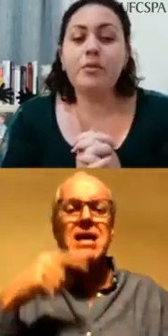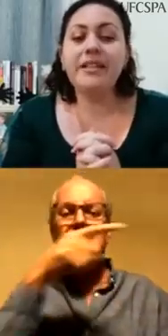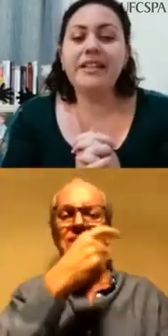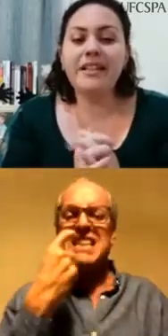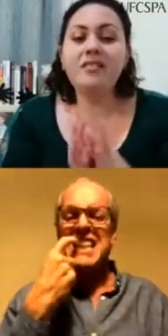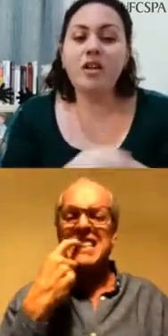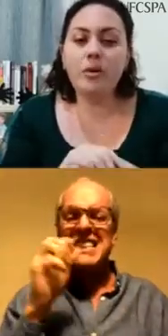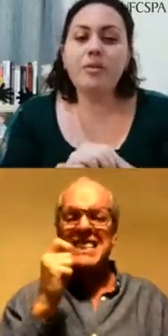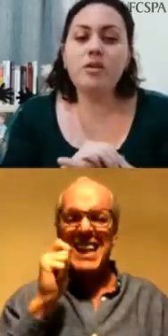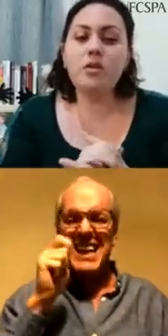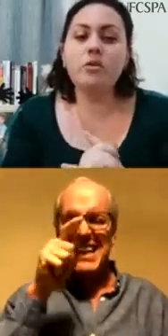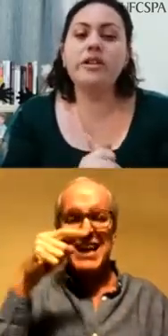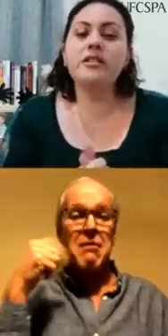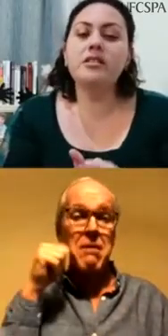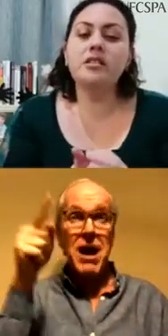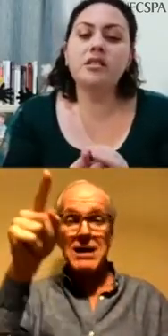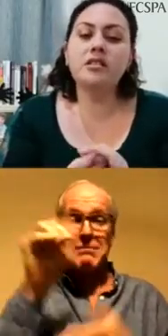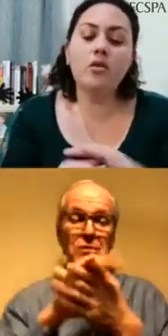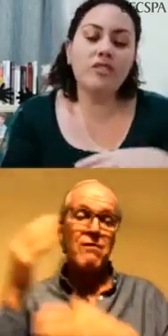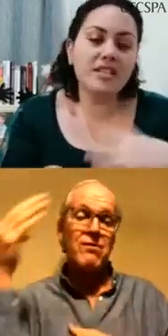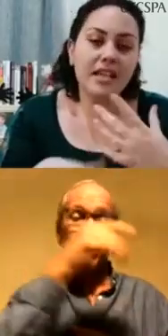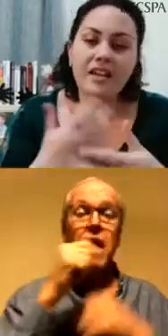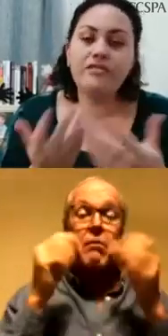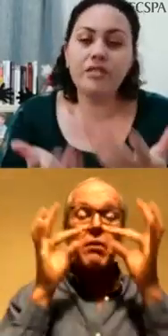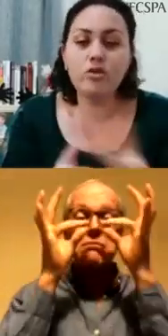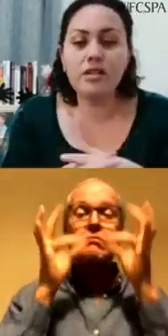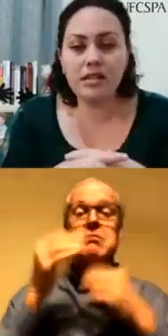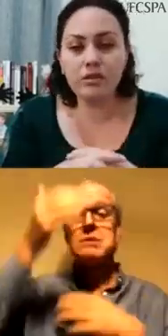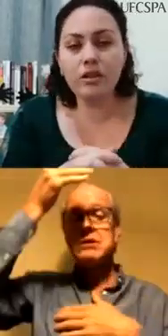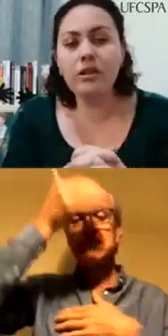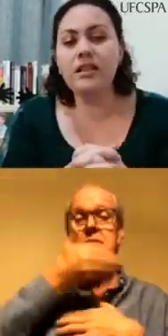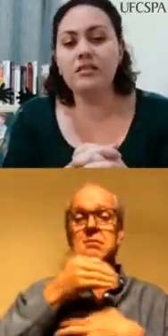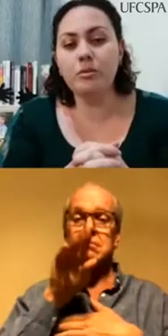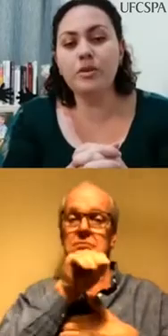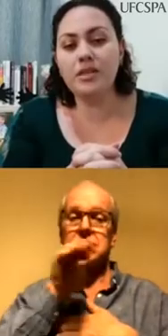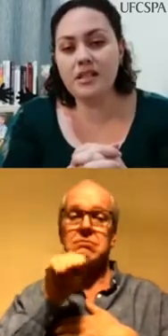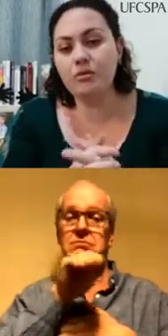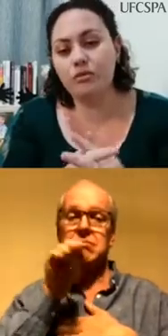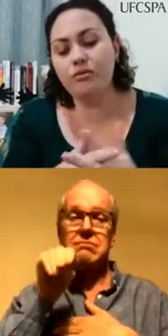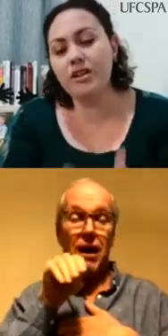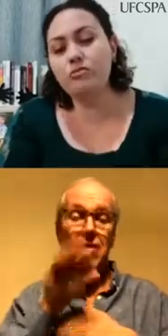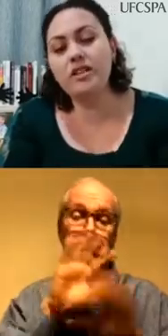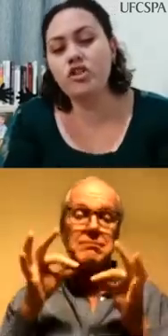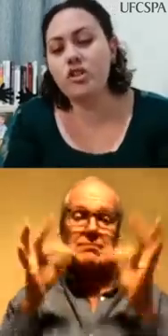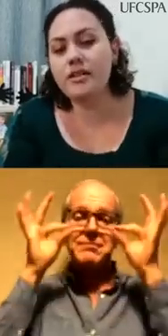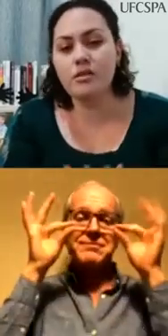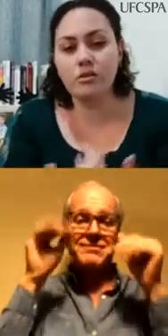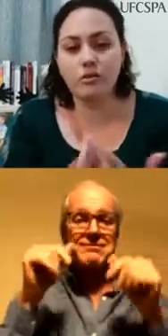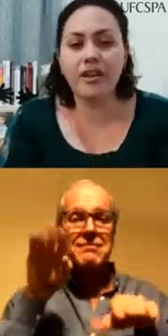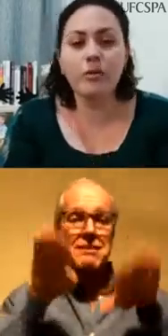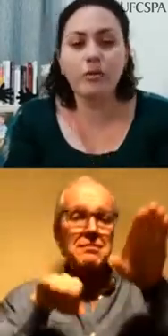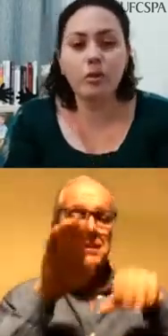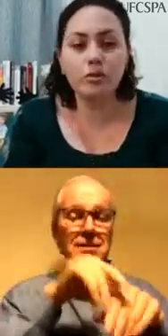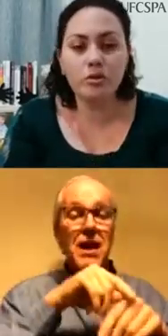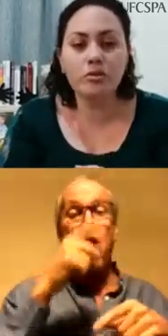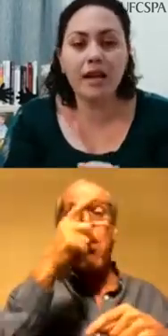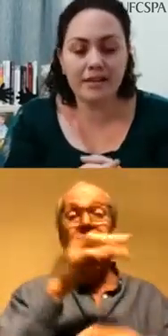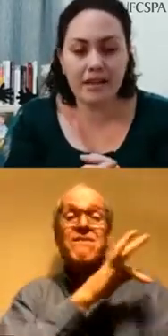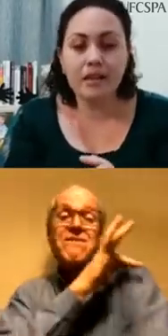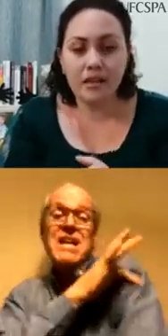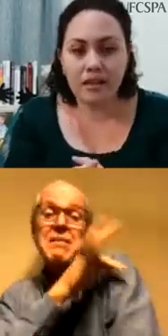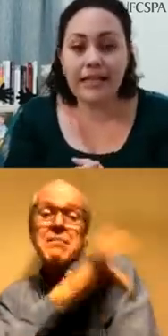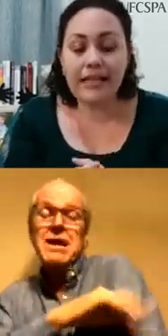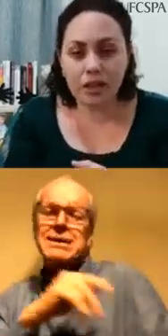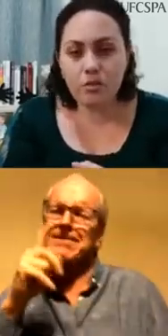daí poderia, então, a pessoa conversar, enfim, utilizando aquilo ali. Então, por exemplo, tu vai num dentista, ou tu vai em alguns outros